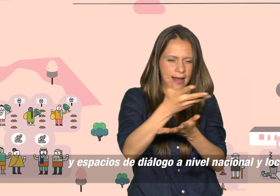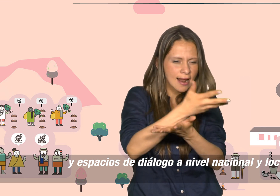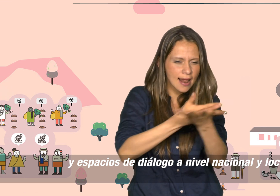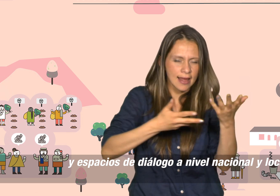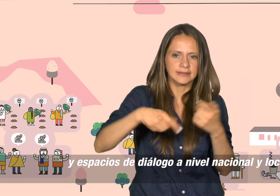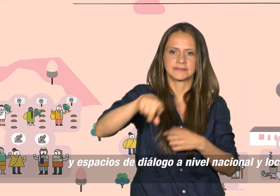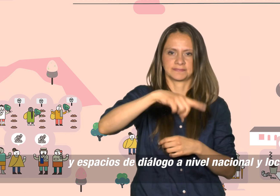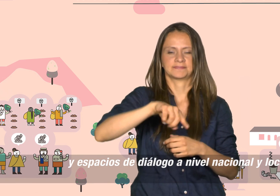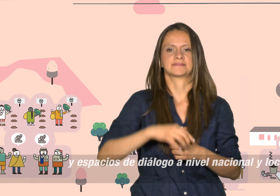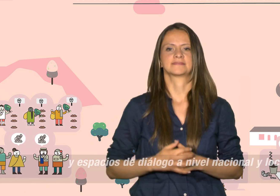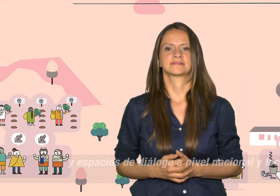y local